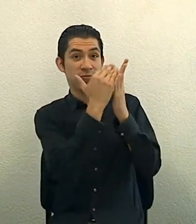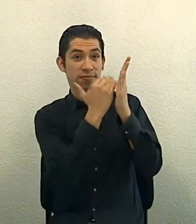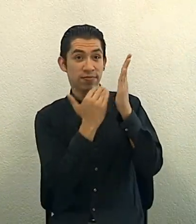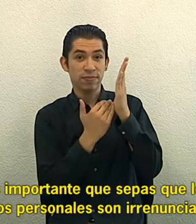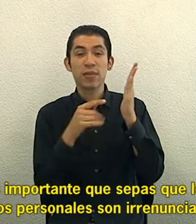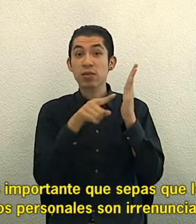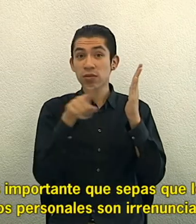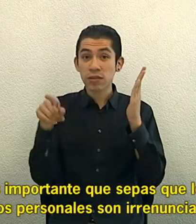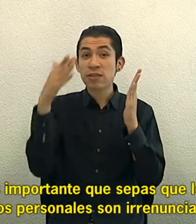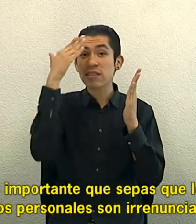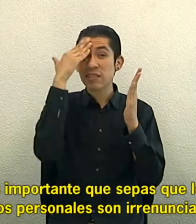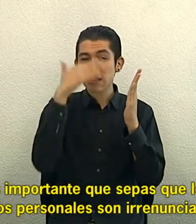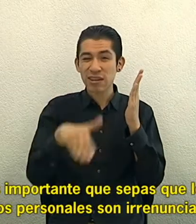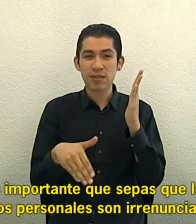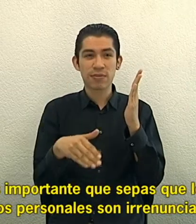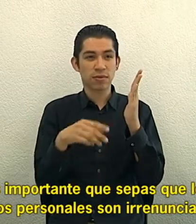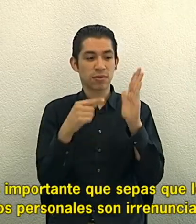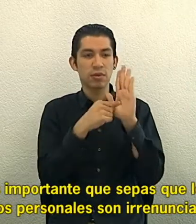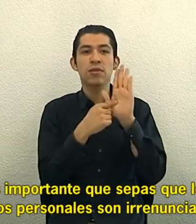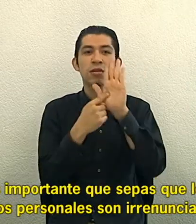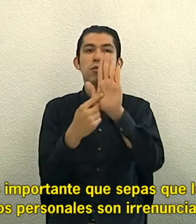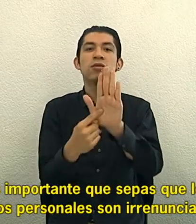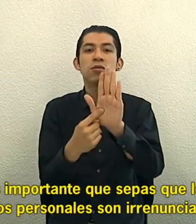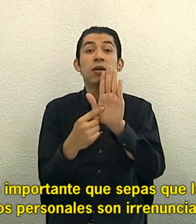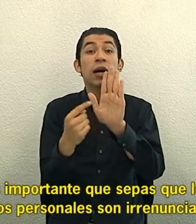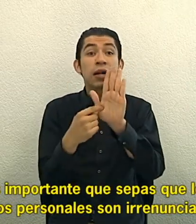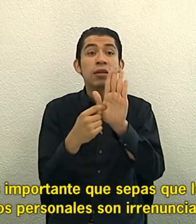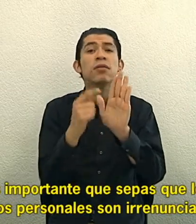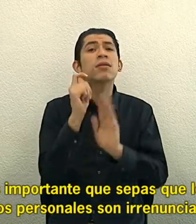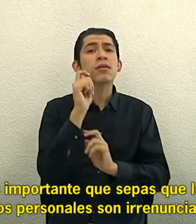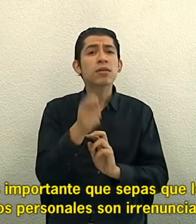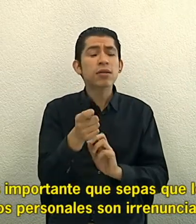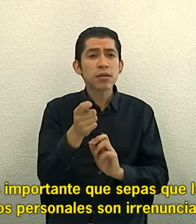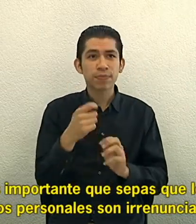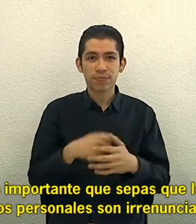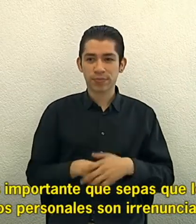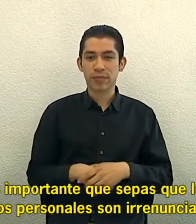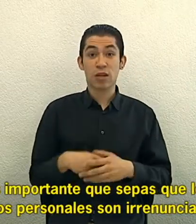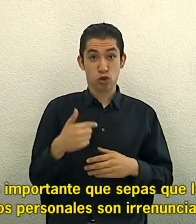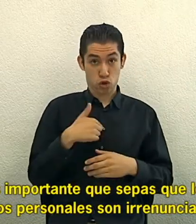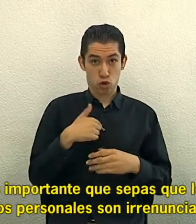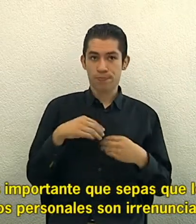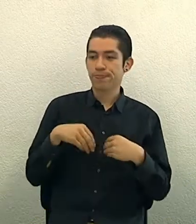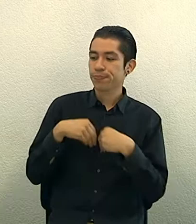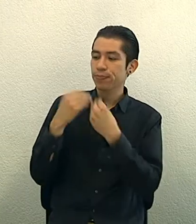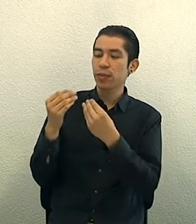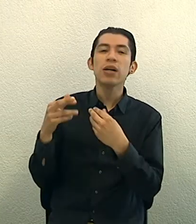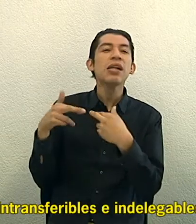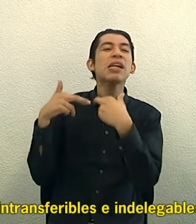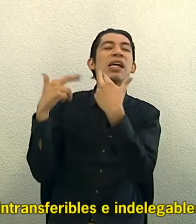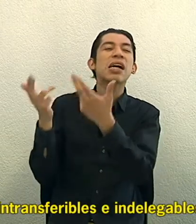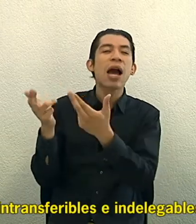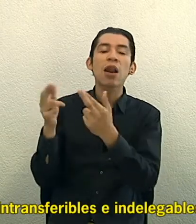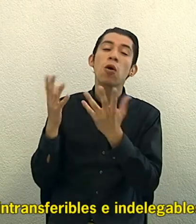es importante que sepas que los datos personales son irrenunciables intransferibles e